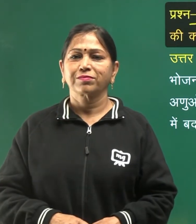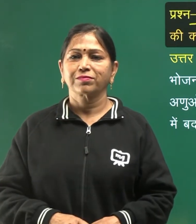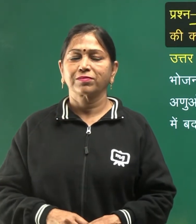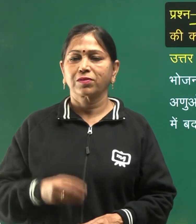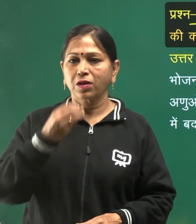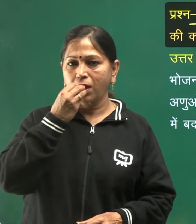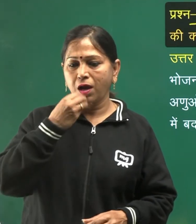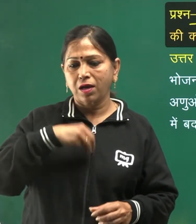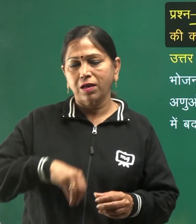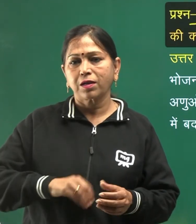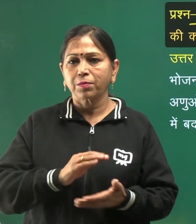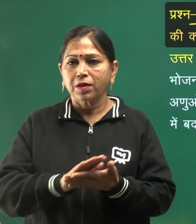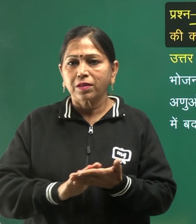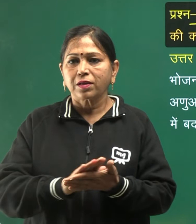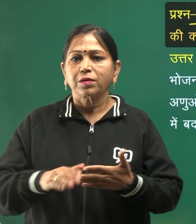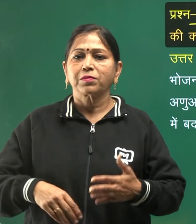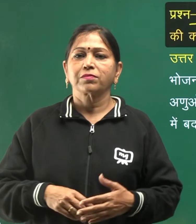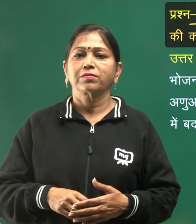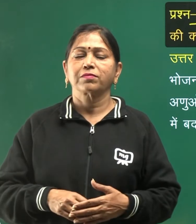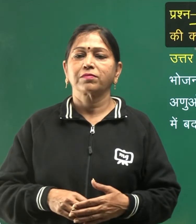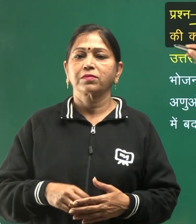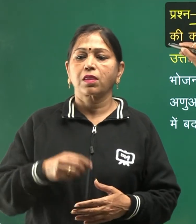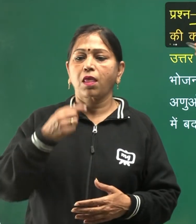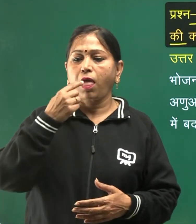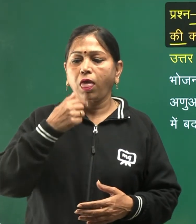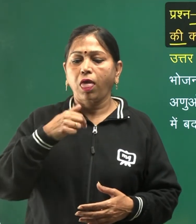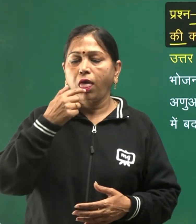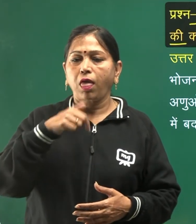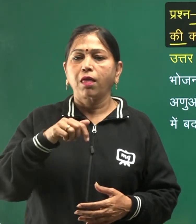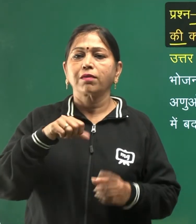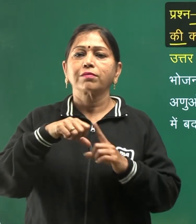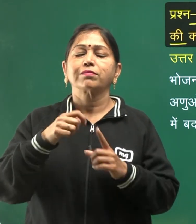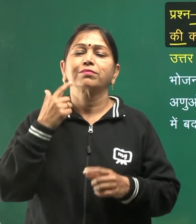पाचन में लार की